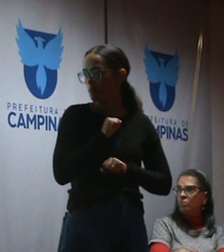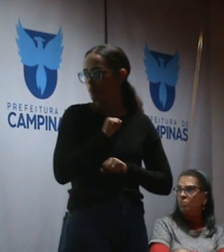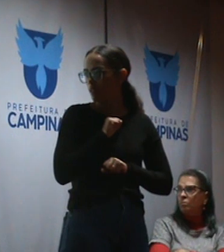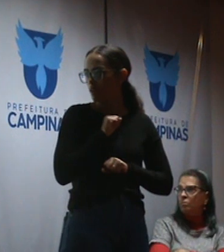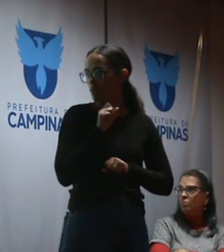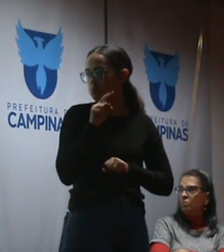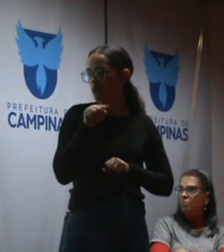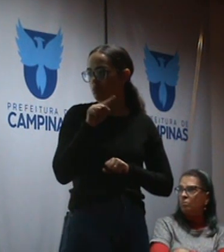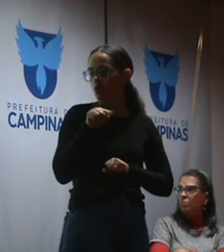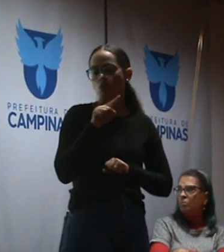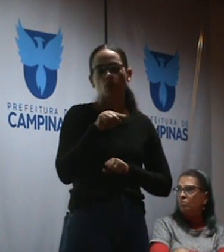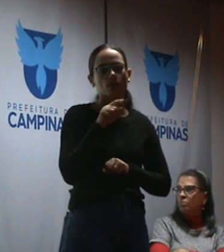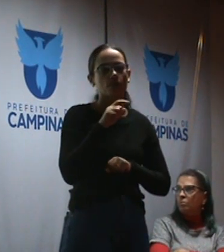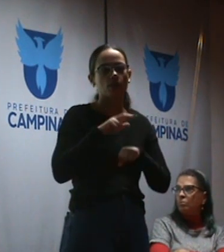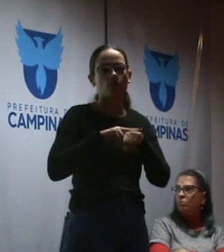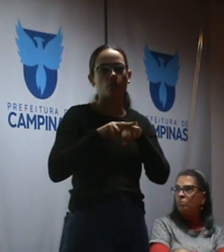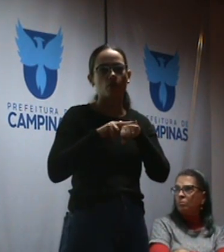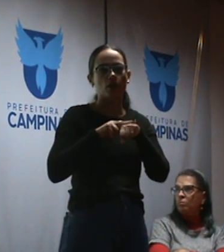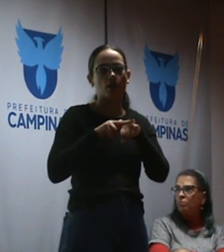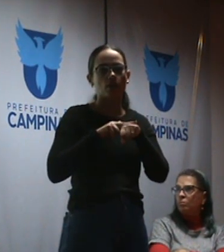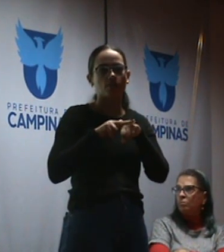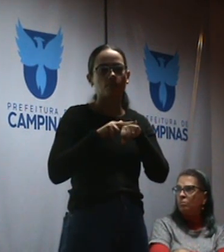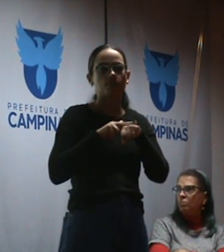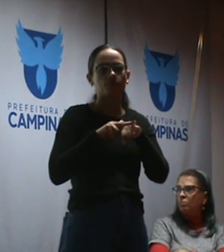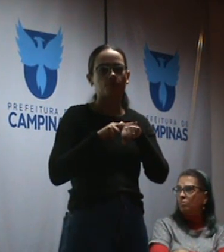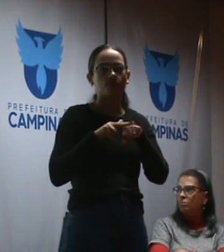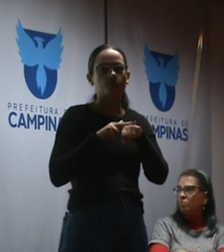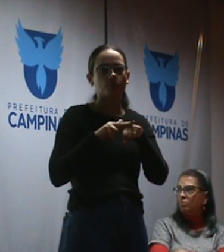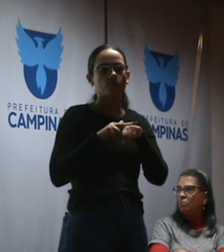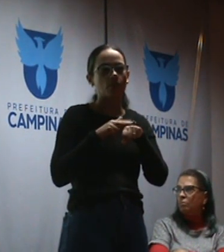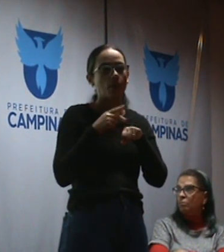verdinha dessa é um caso que foi suspeito de dengue, mas foi